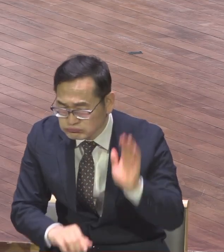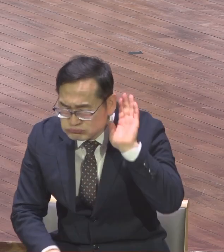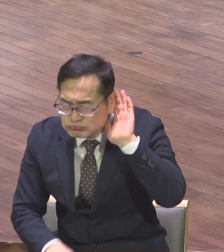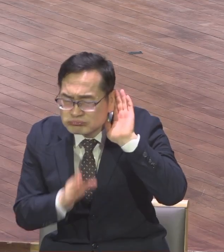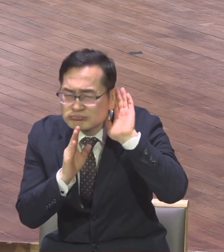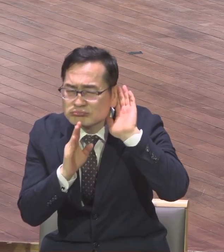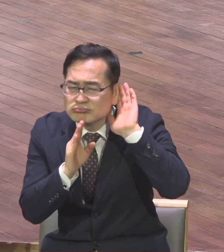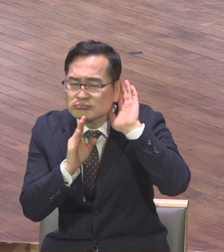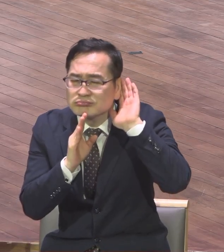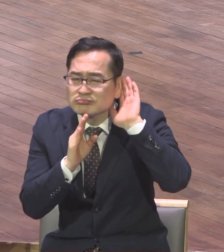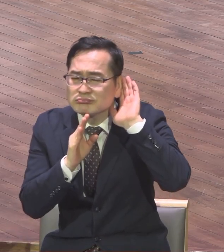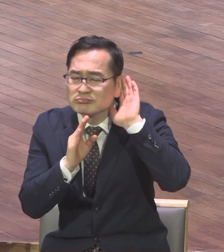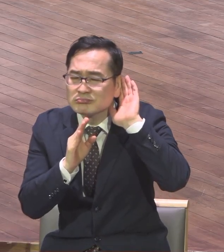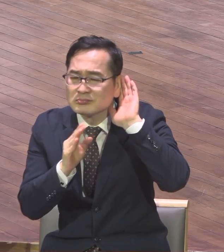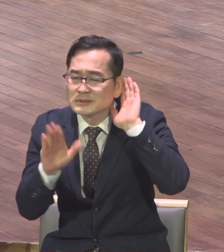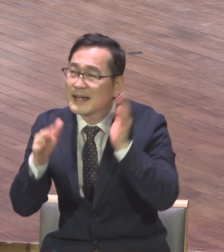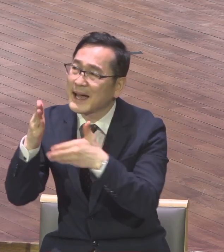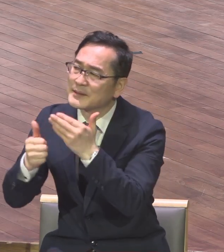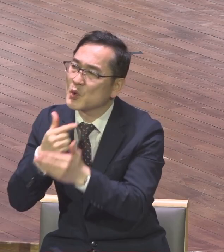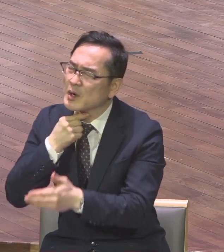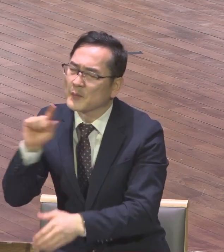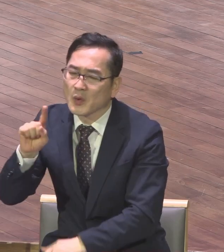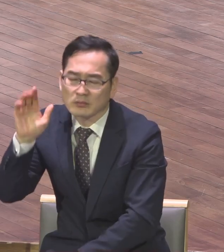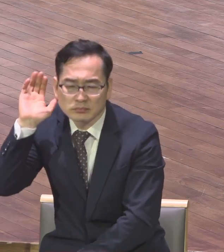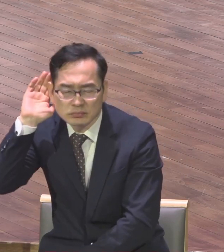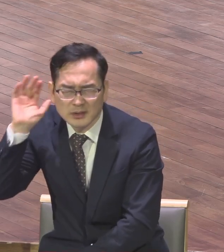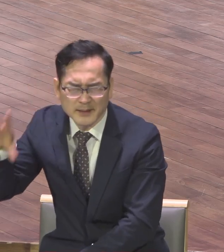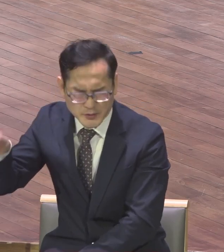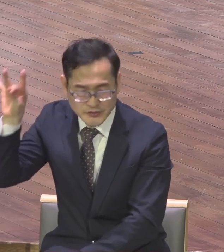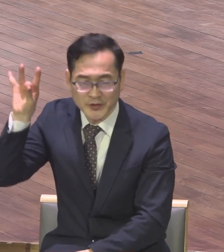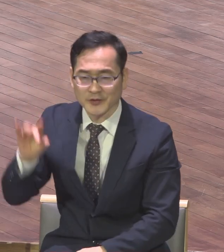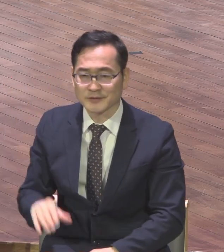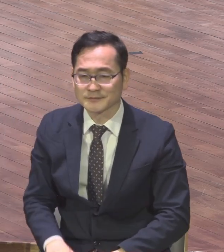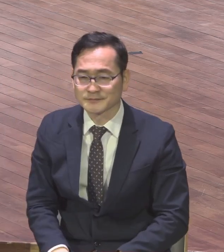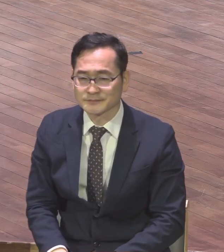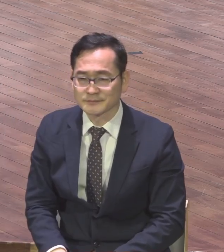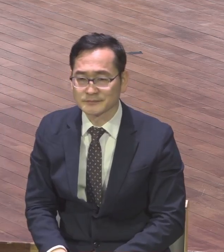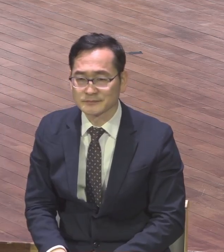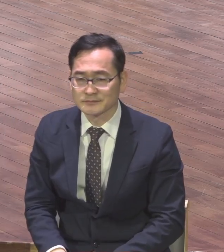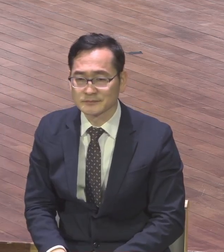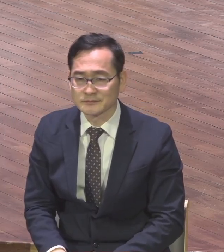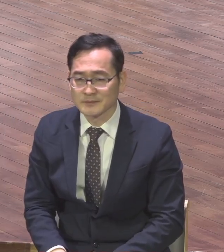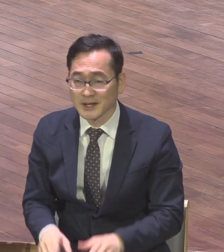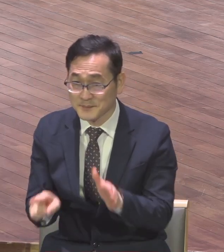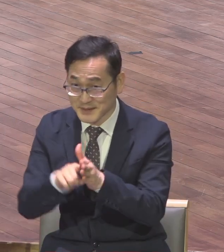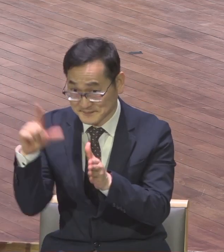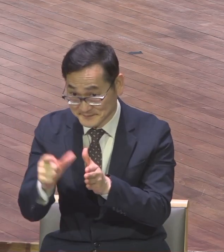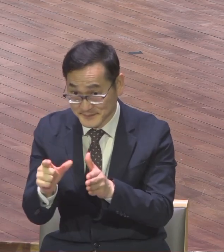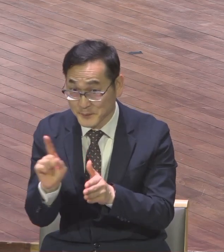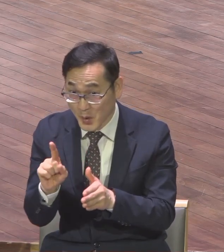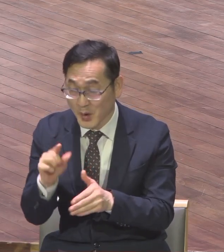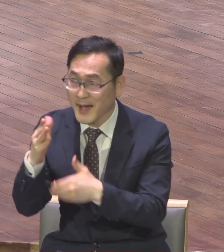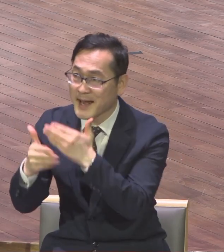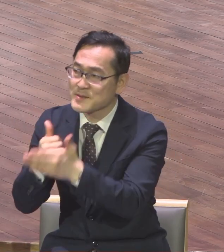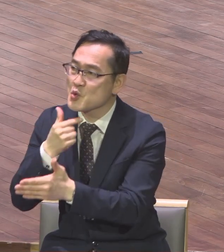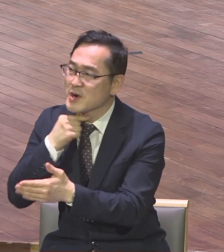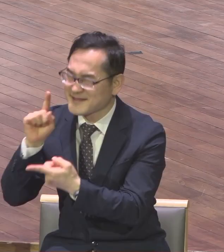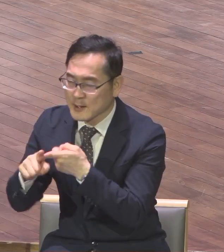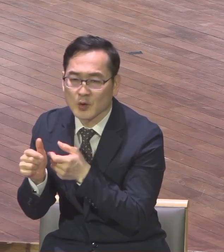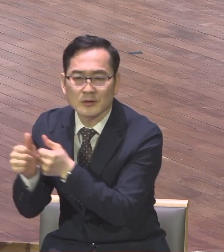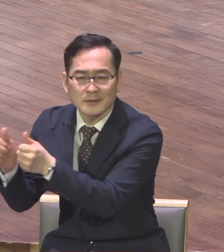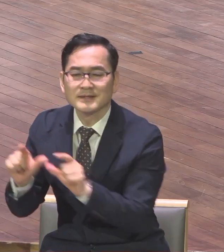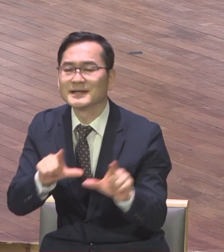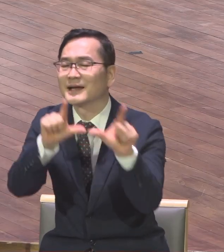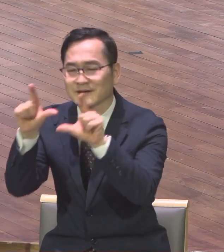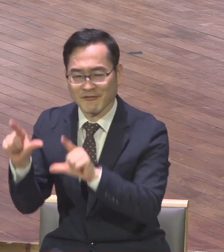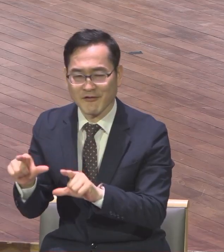신앙생활을요, 간단하게 한마디로 정의한다고 하면 하나님의 뜻대로 사는 것입니다. 내 뜻, 내 감정대로 사는